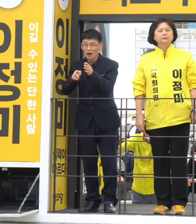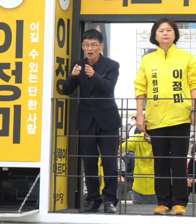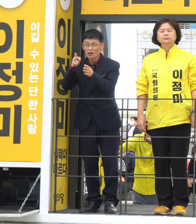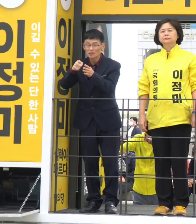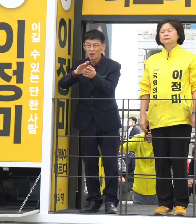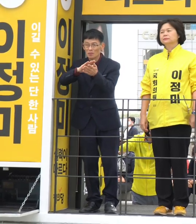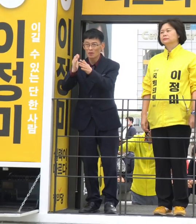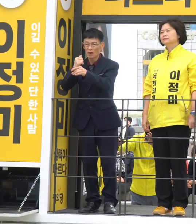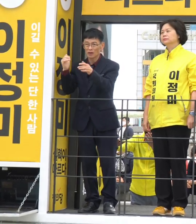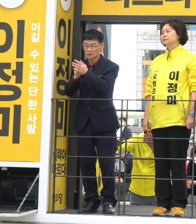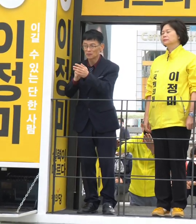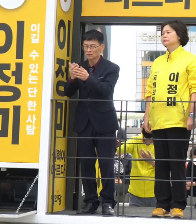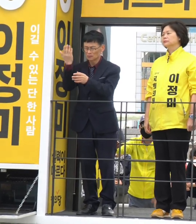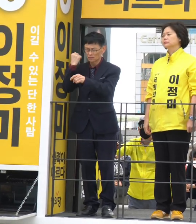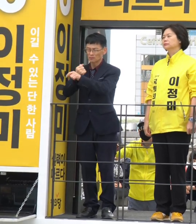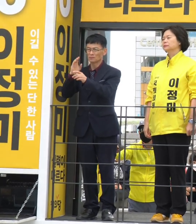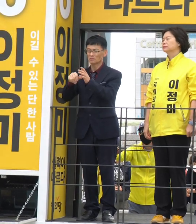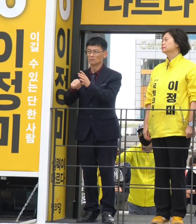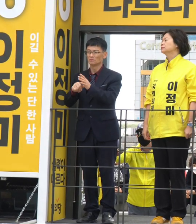철도민영화를 소신으로 하는